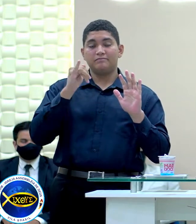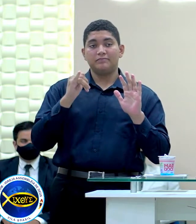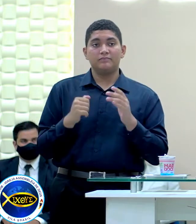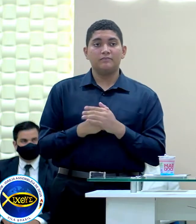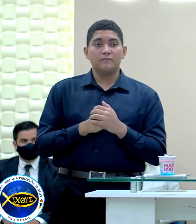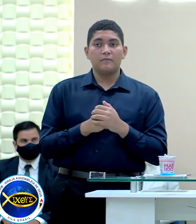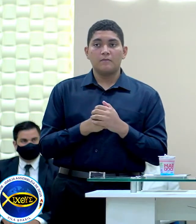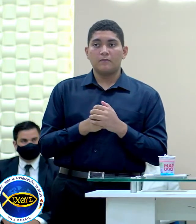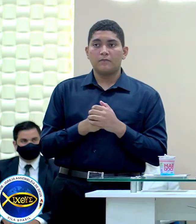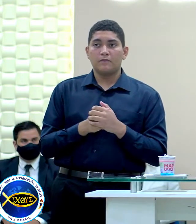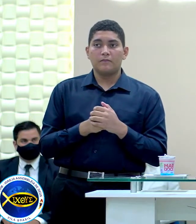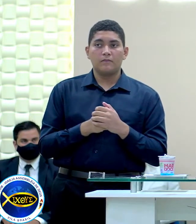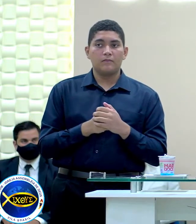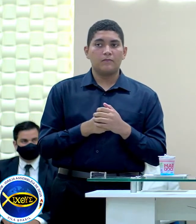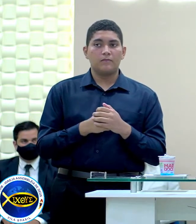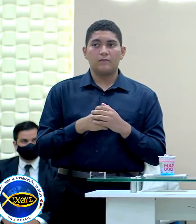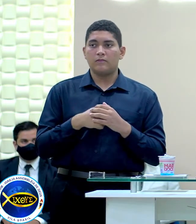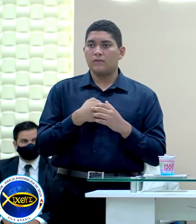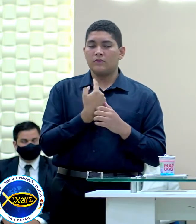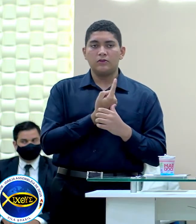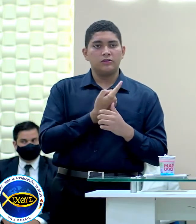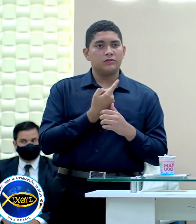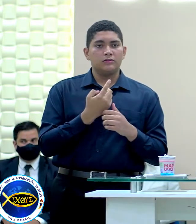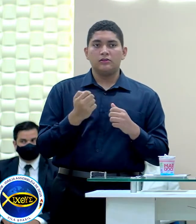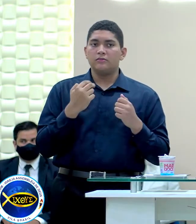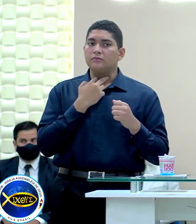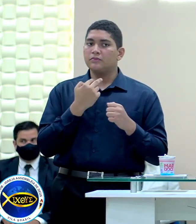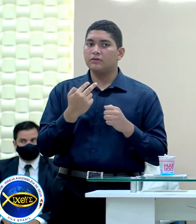Não sigamos o exemplo do mundo,